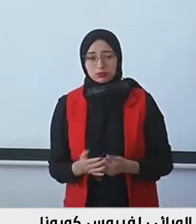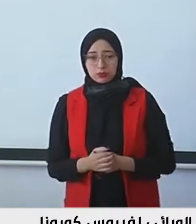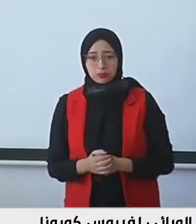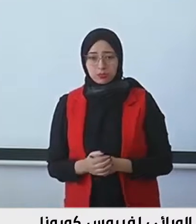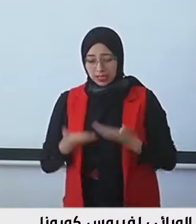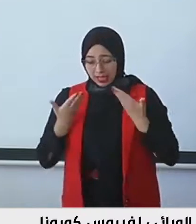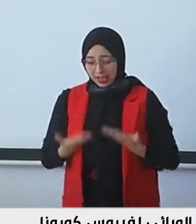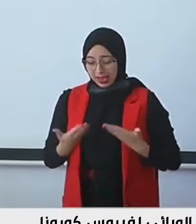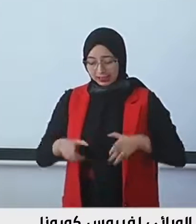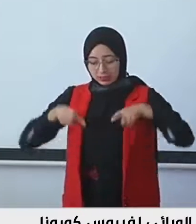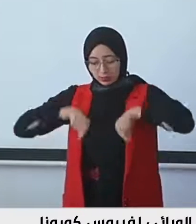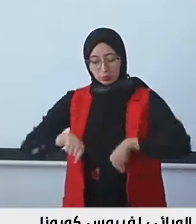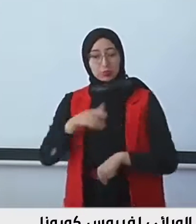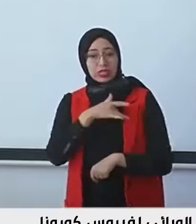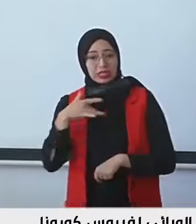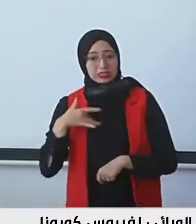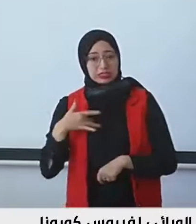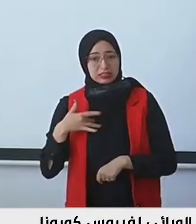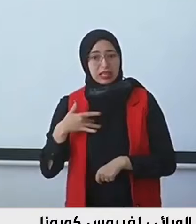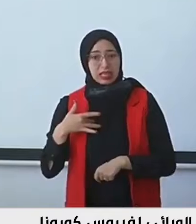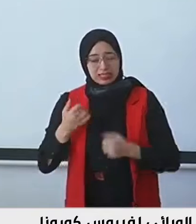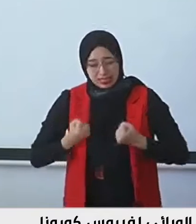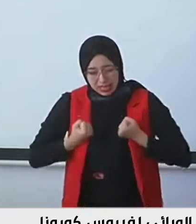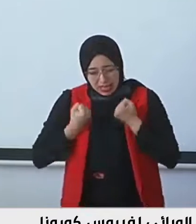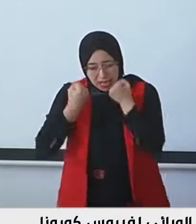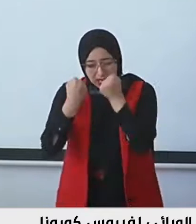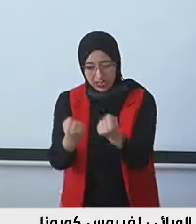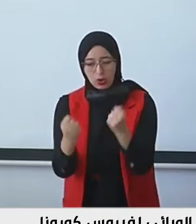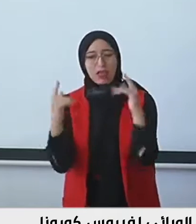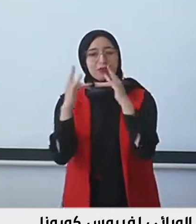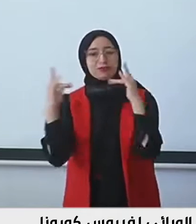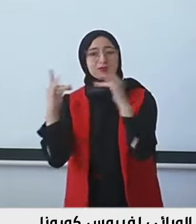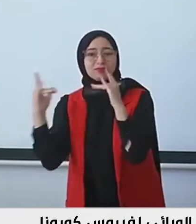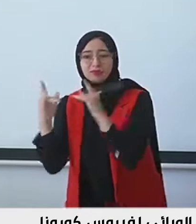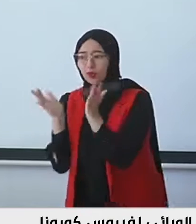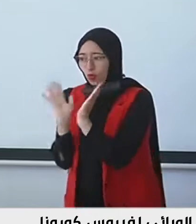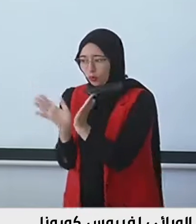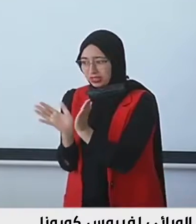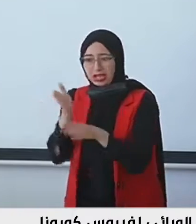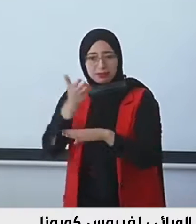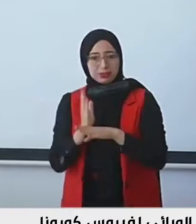احنا كوزارة الصحة قاعدين رفعوا في عدد أسرة الإنعاش،